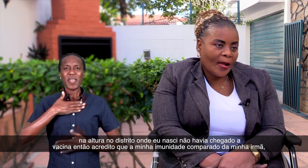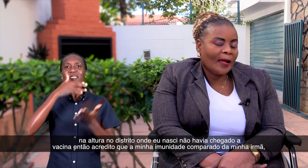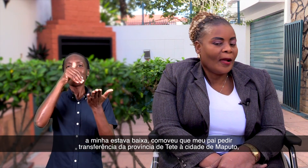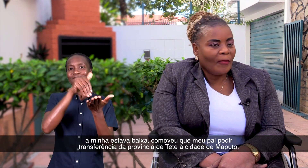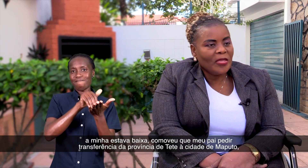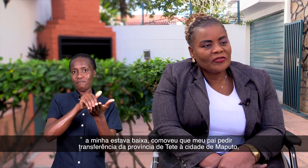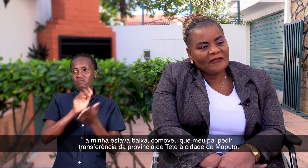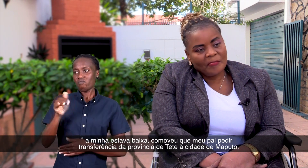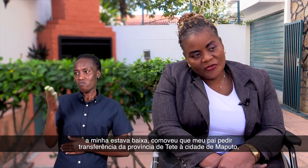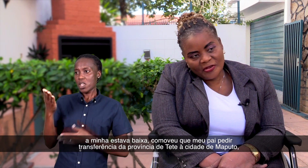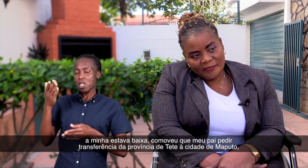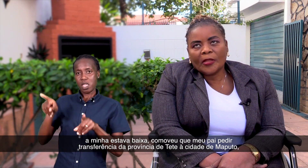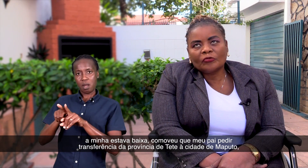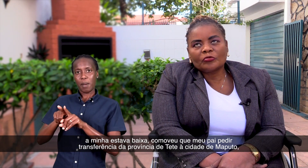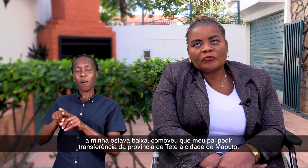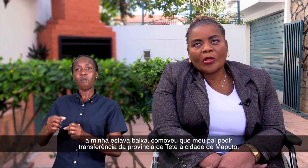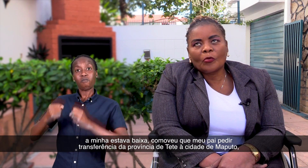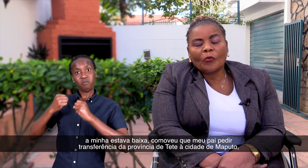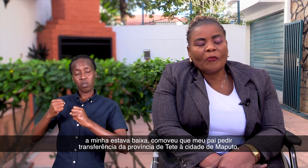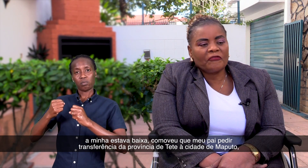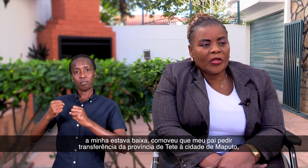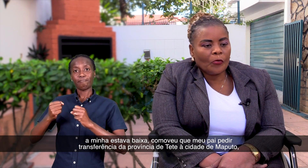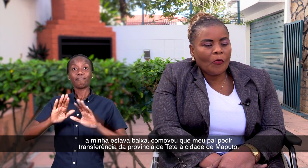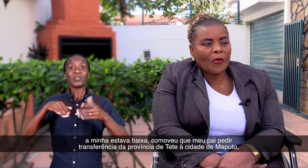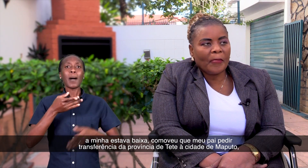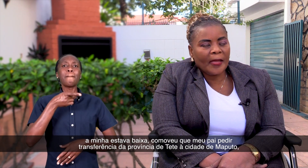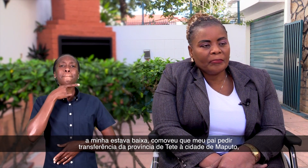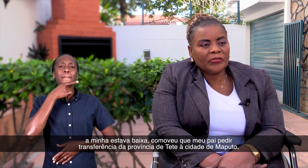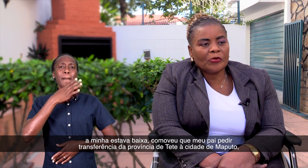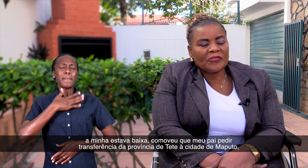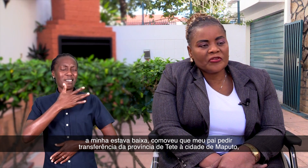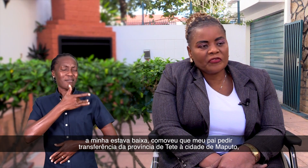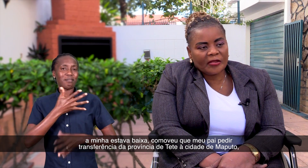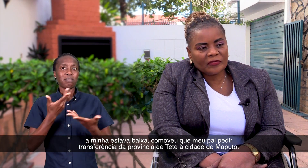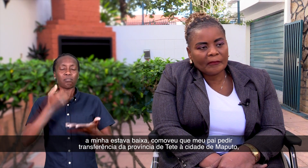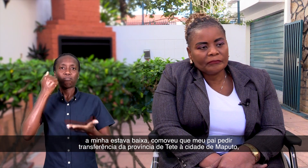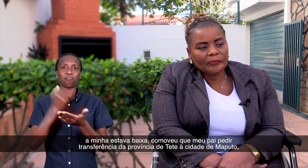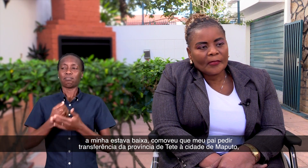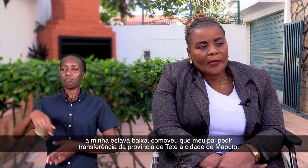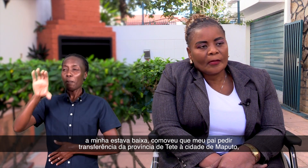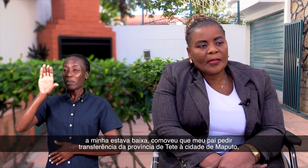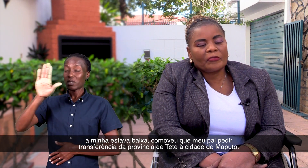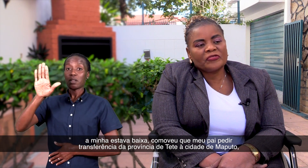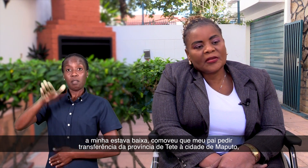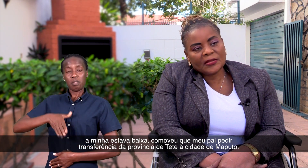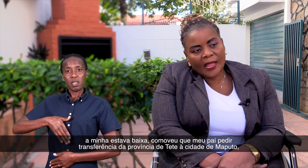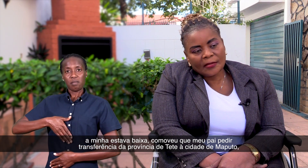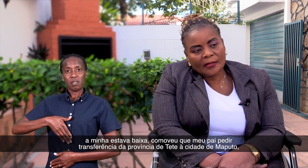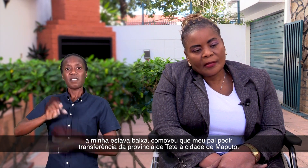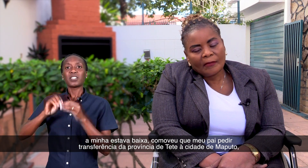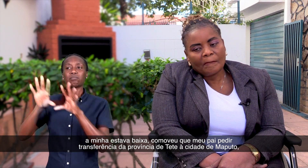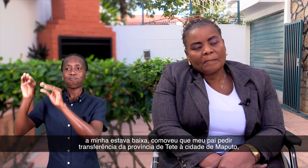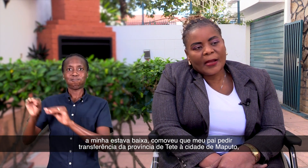minha irmã, a minha estava baixa. Isso foi o que moveu o meu pai pedir uma transferência da província de